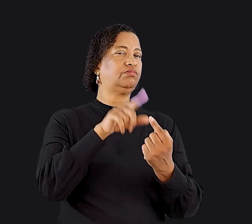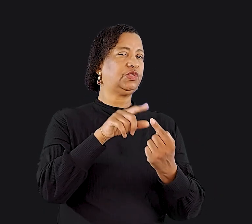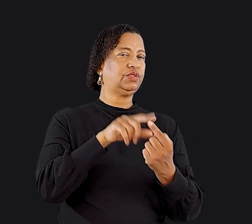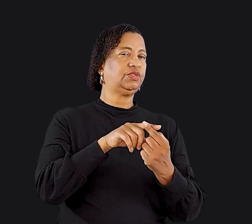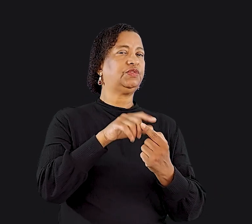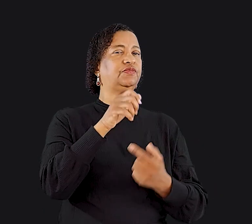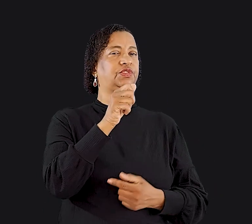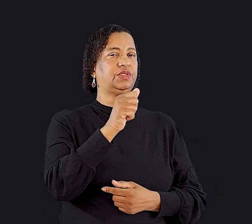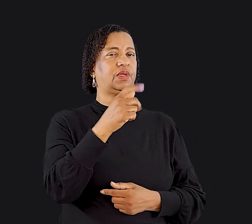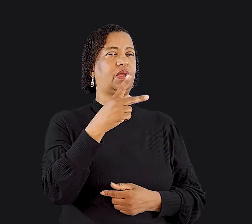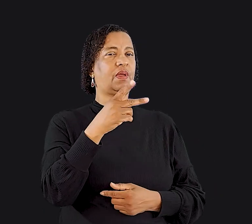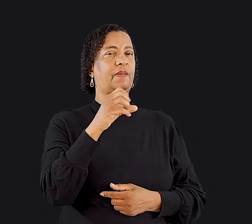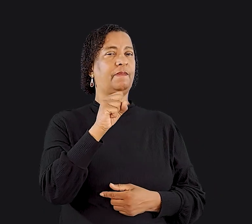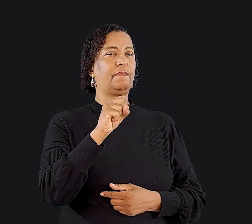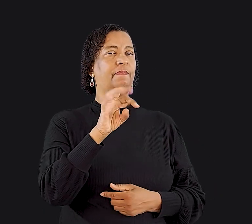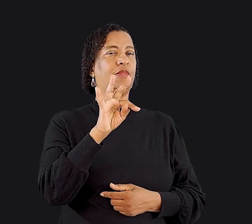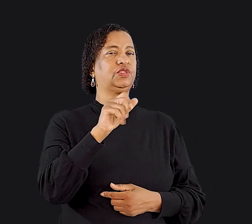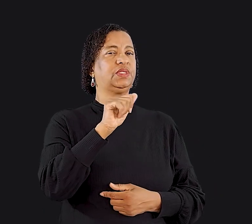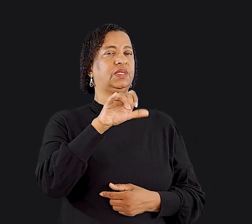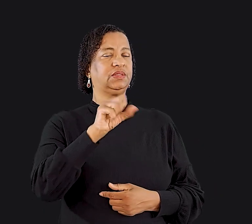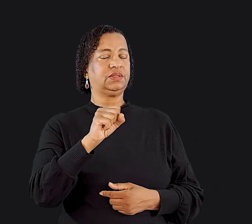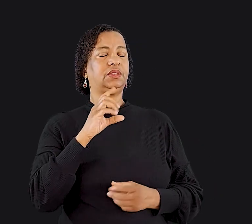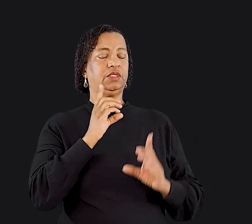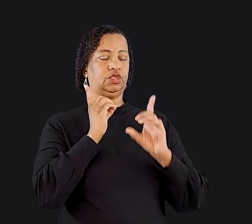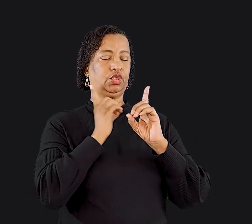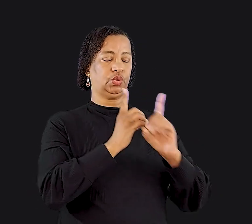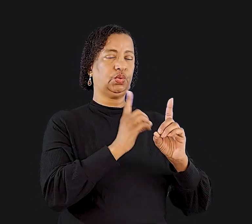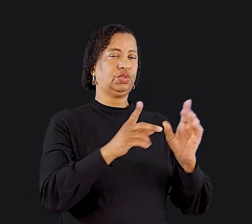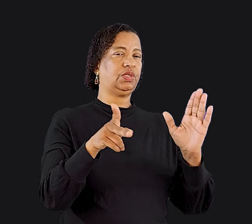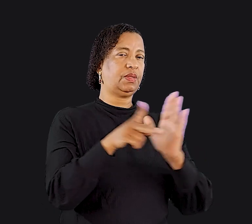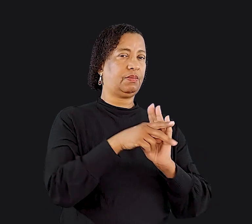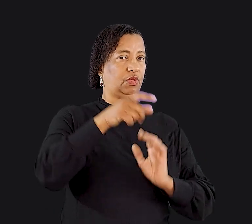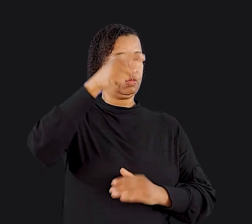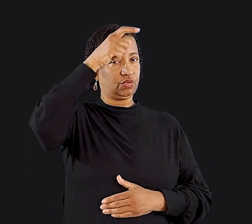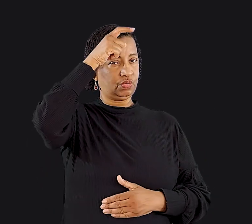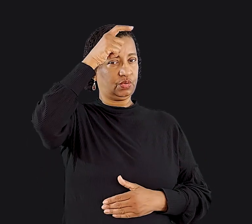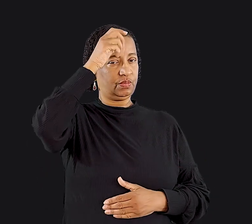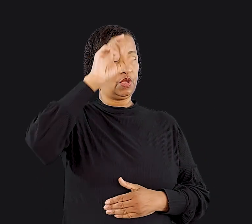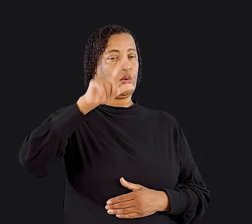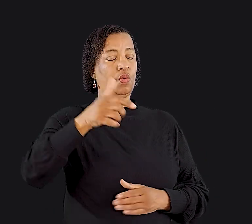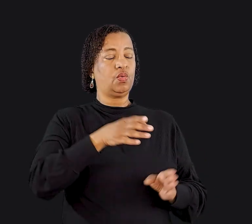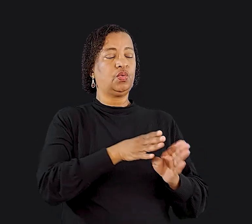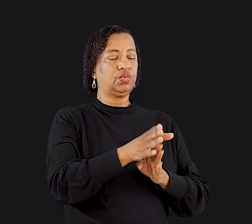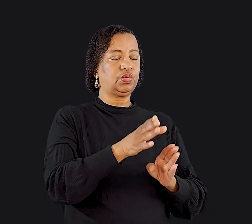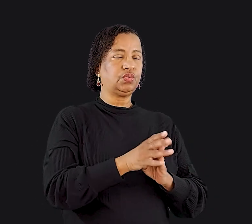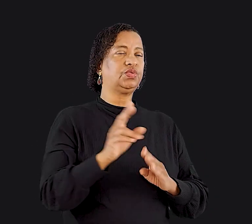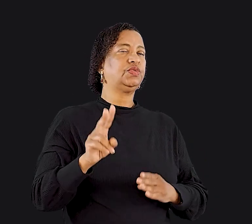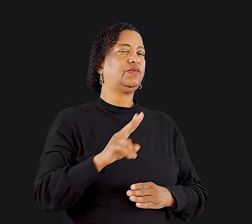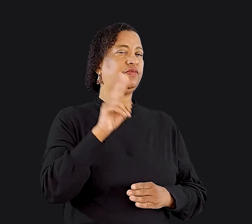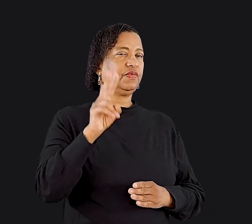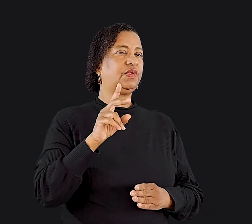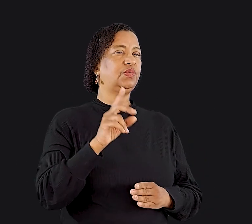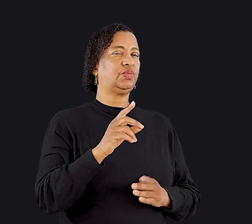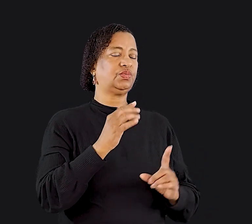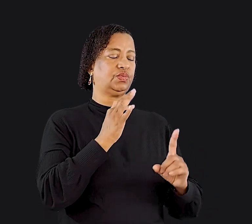de apostasia de doutrina dos demônios. Outro conselho muito valioso que Paulo deu a Timóteo